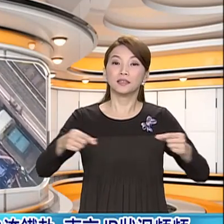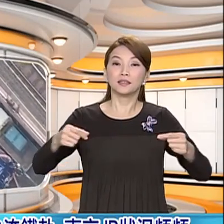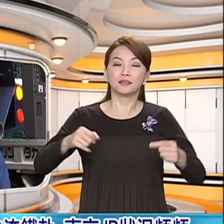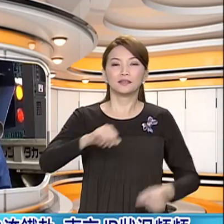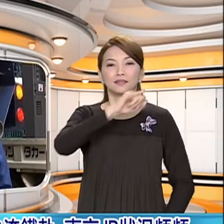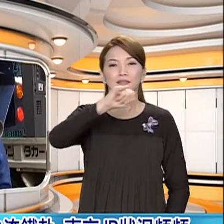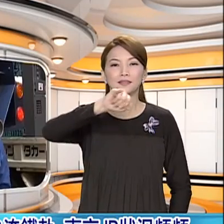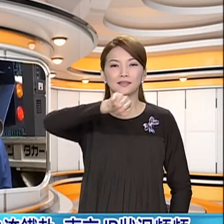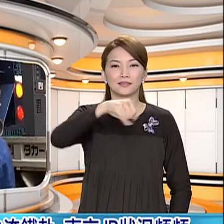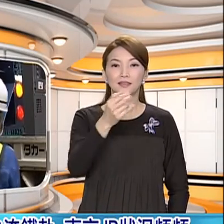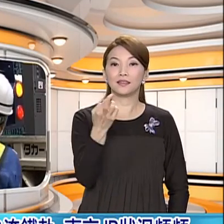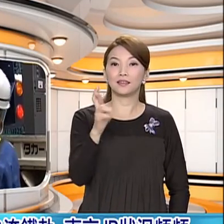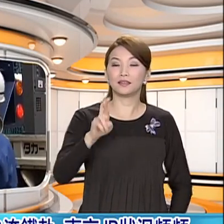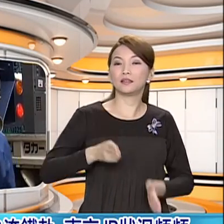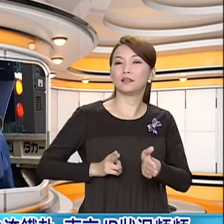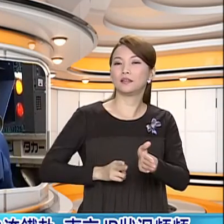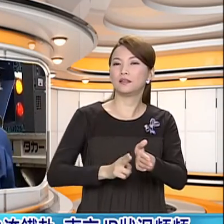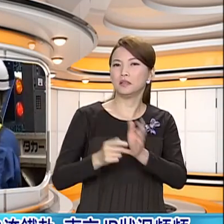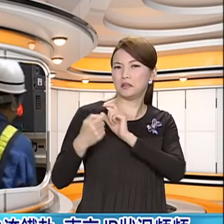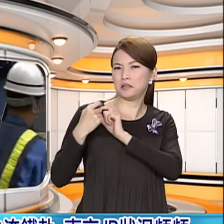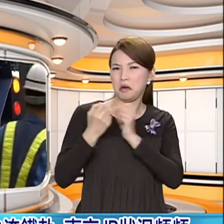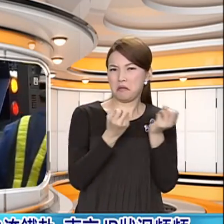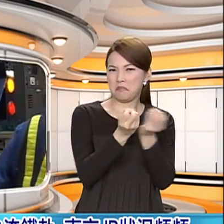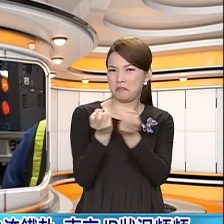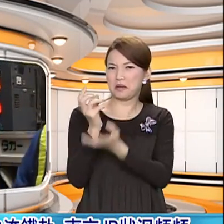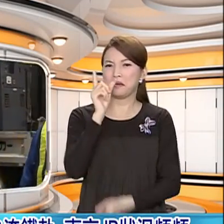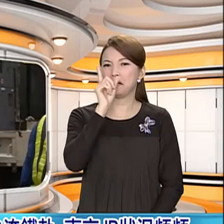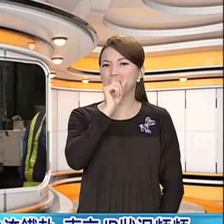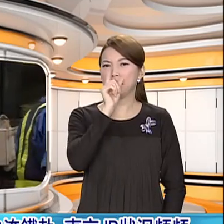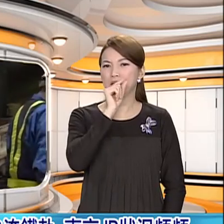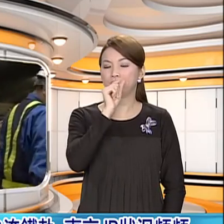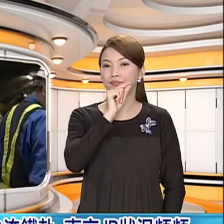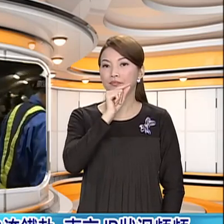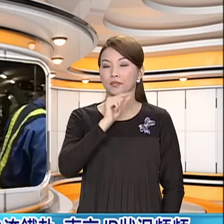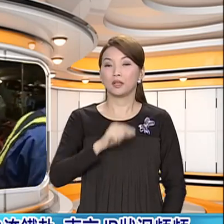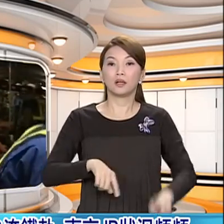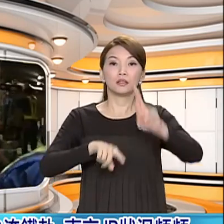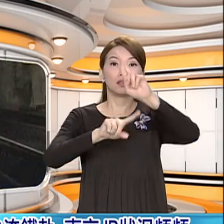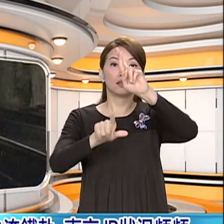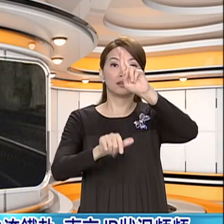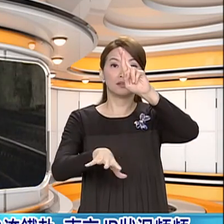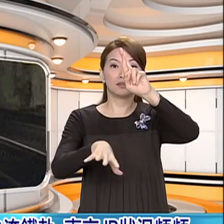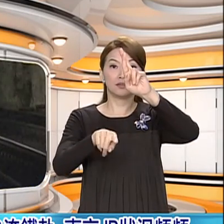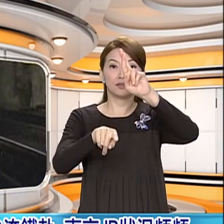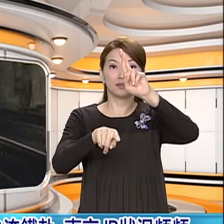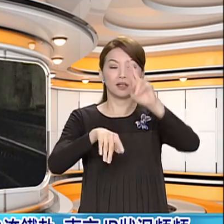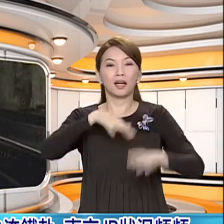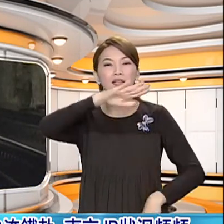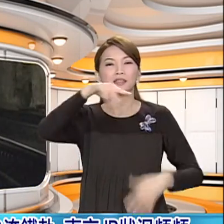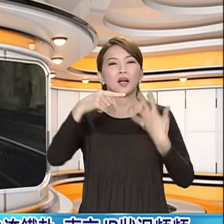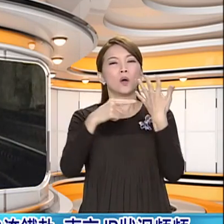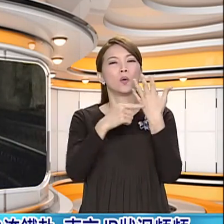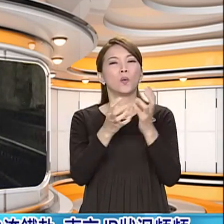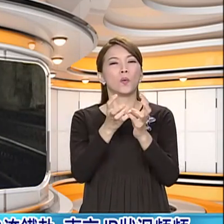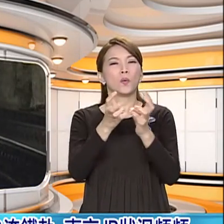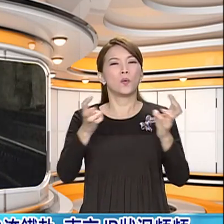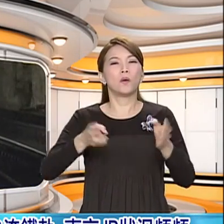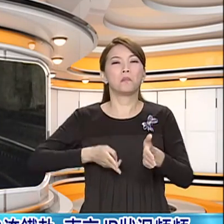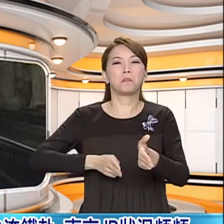日本 JR 列车最近是状况频频，先是在月初山手线